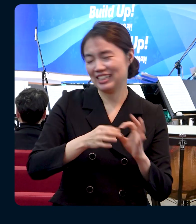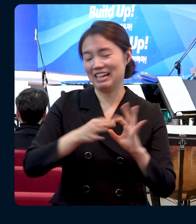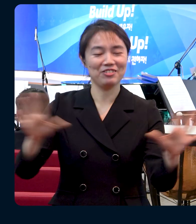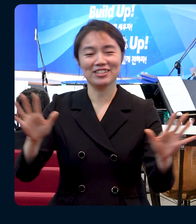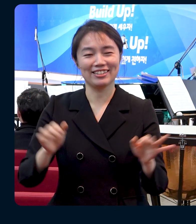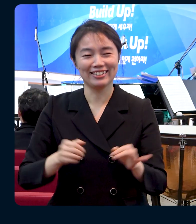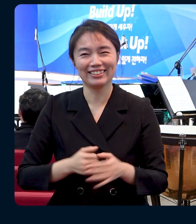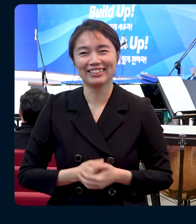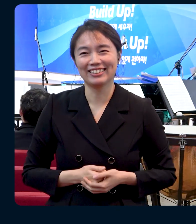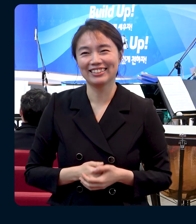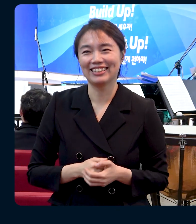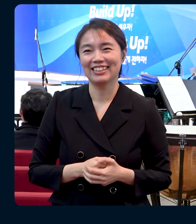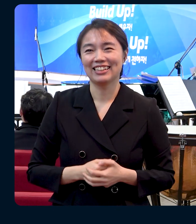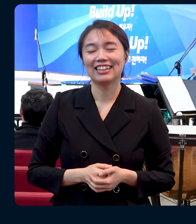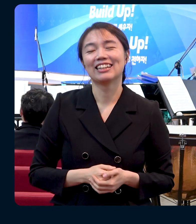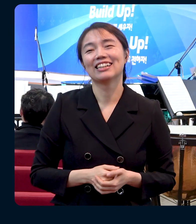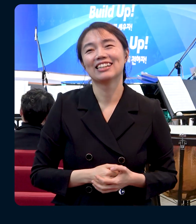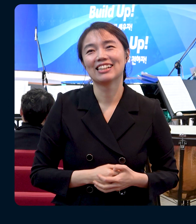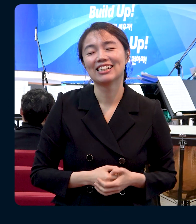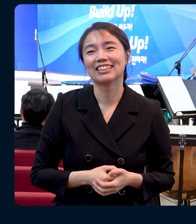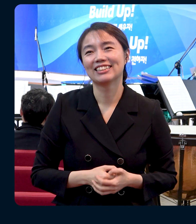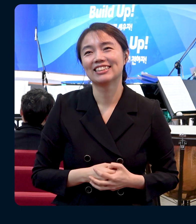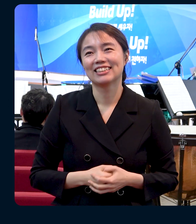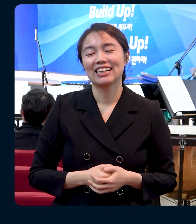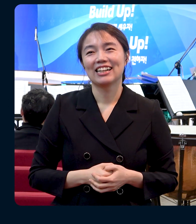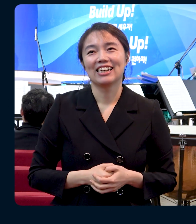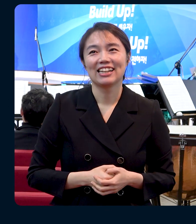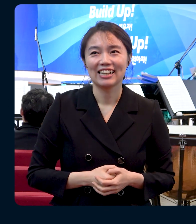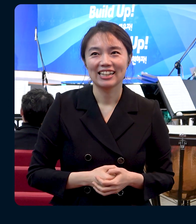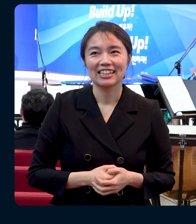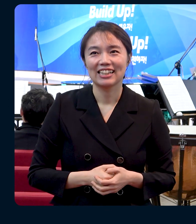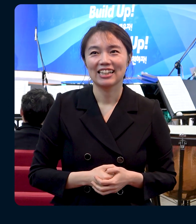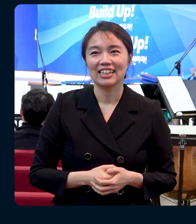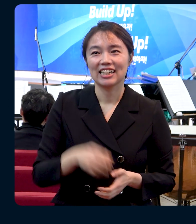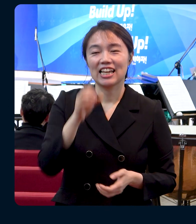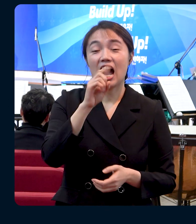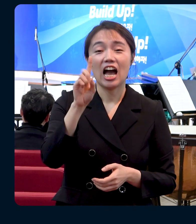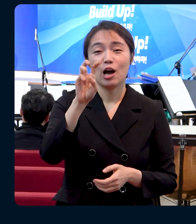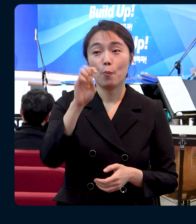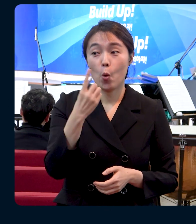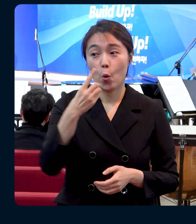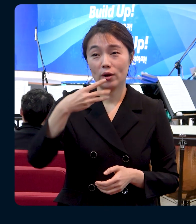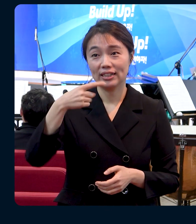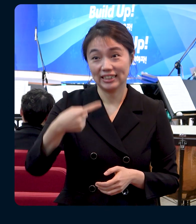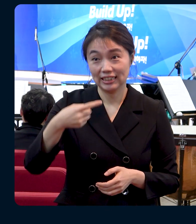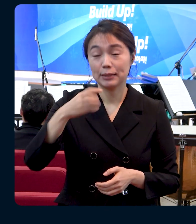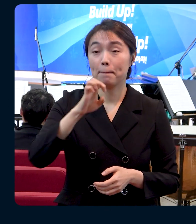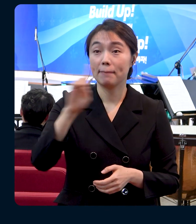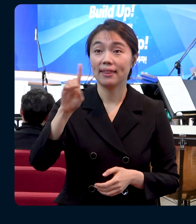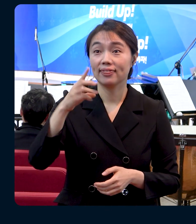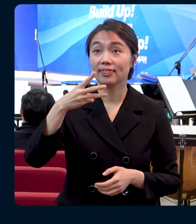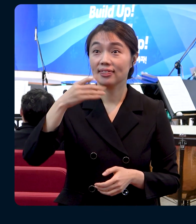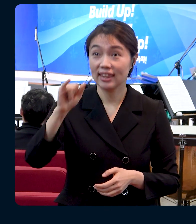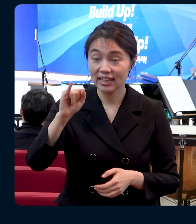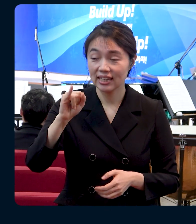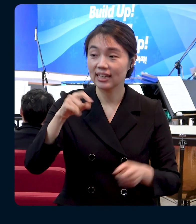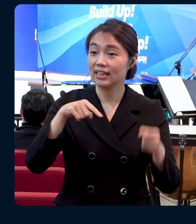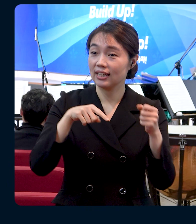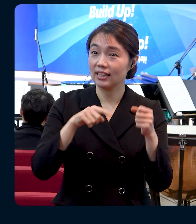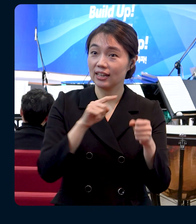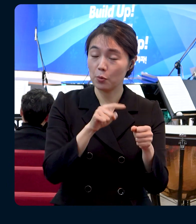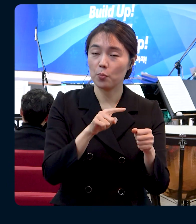거였지만, 이 아모르 파티라고 하는 이것은요, 인간의 권력 의지를 강조한